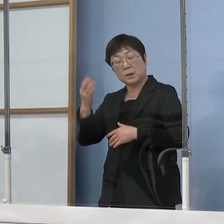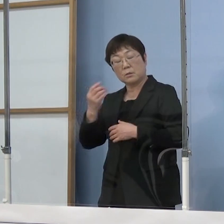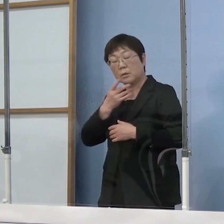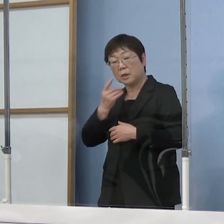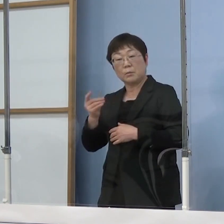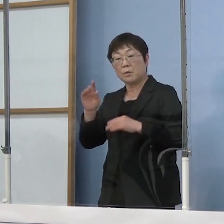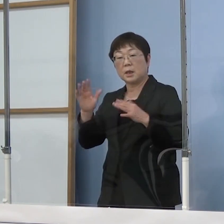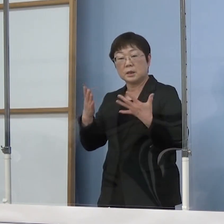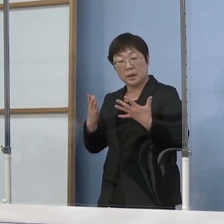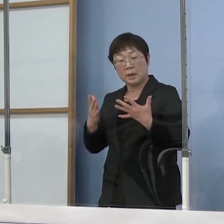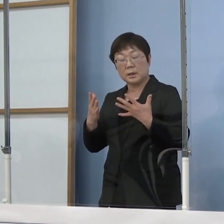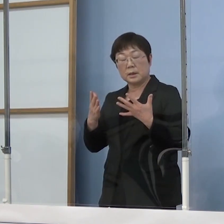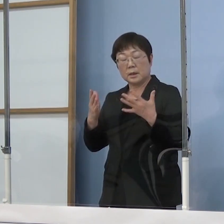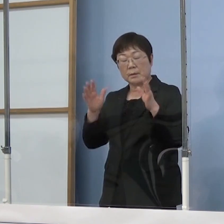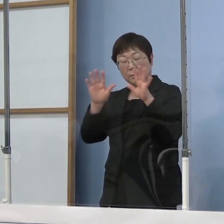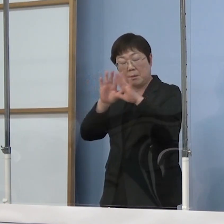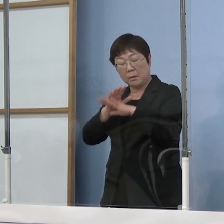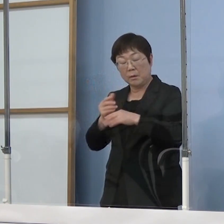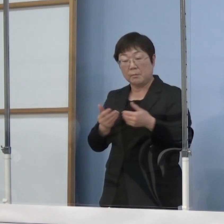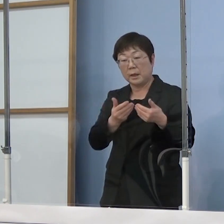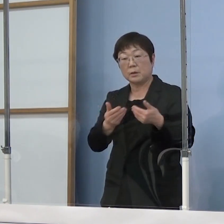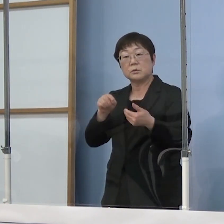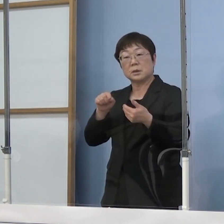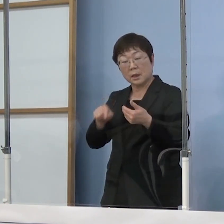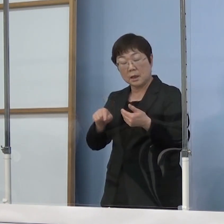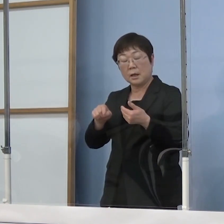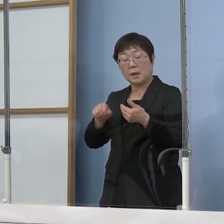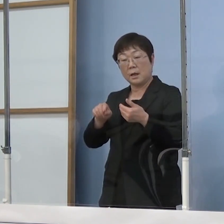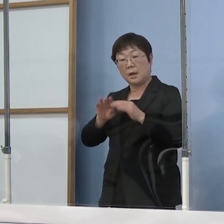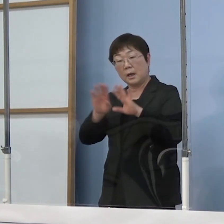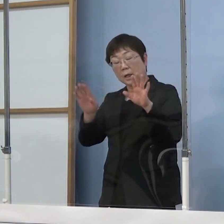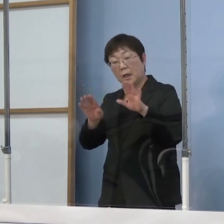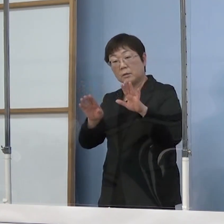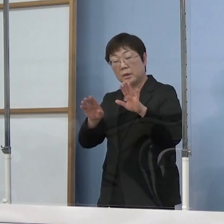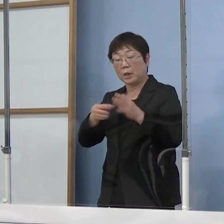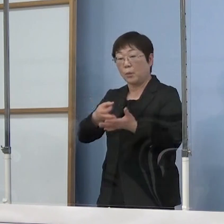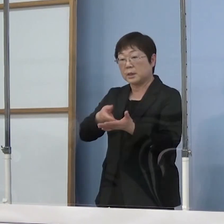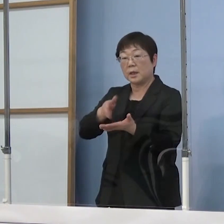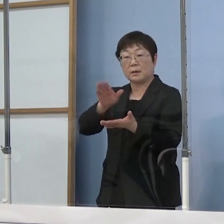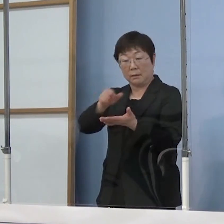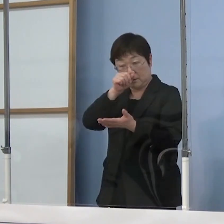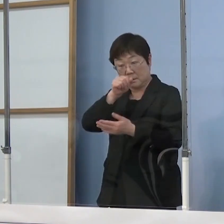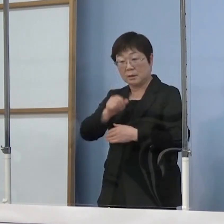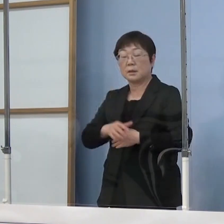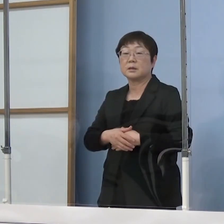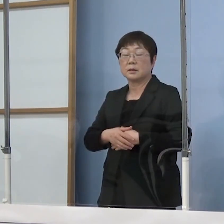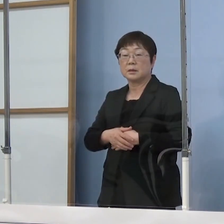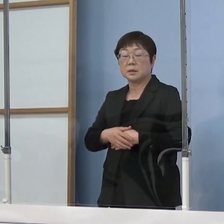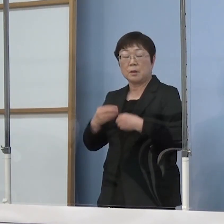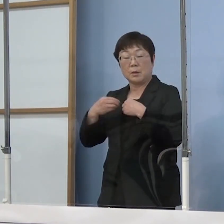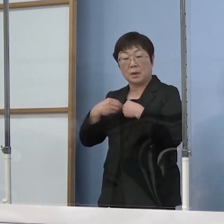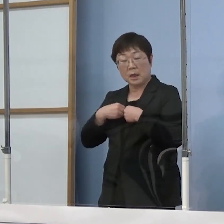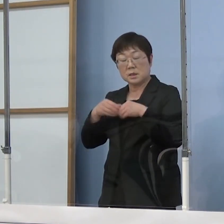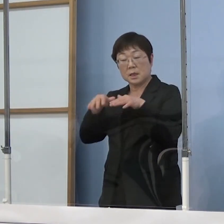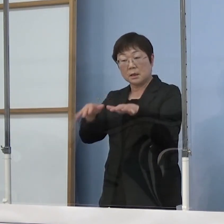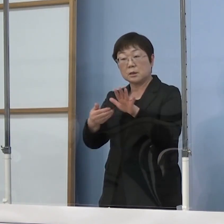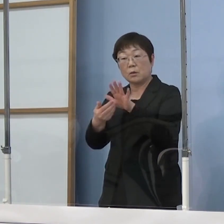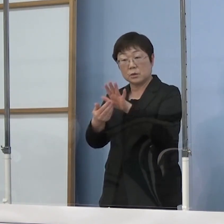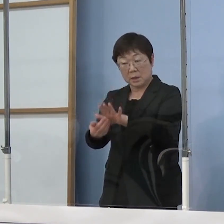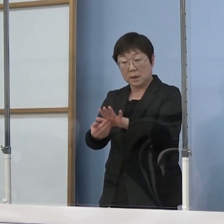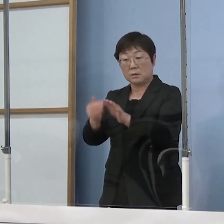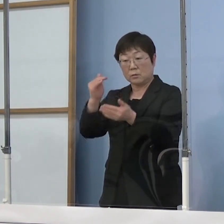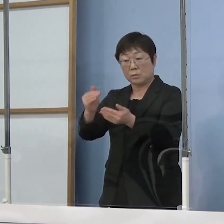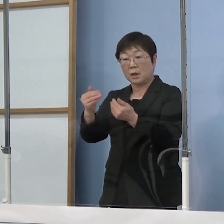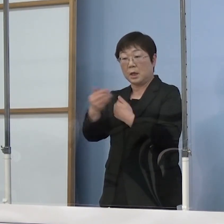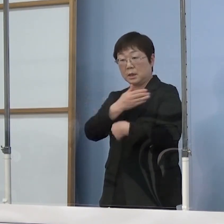の暗闇の中、少しでも明るい話題が、しかしもちろん感染拡大を抑えるというのが大前